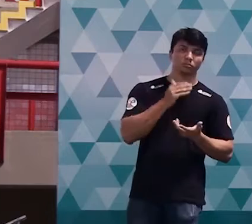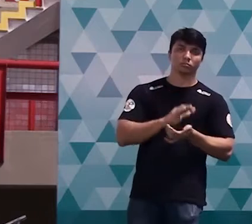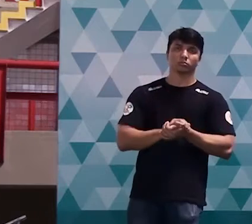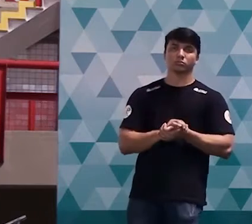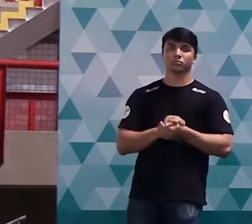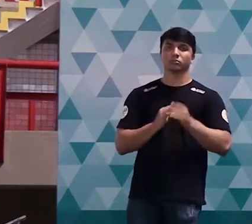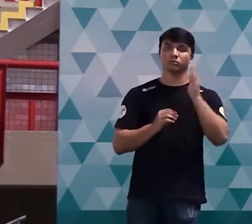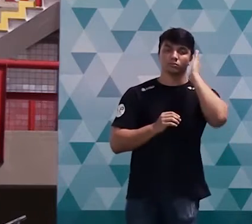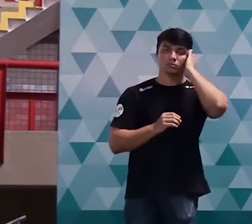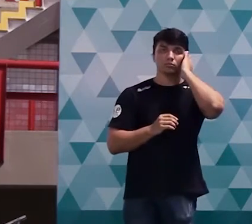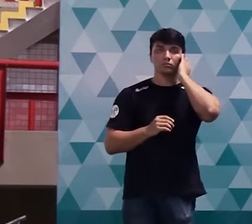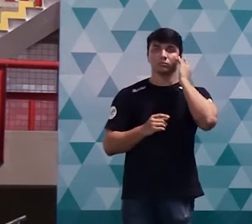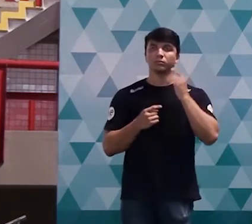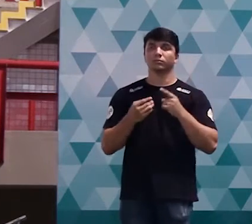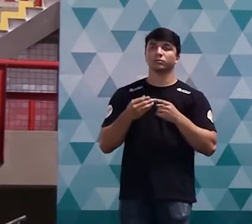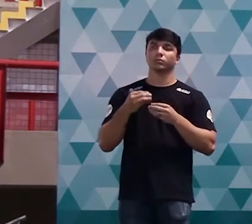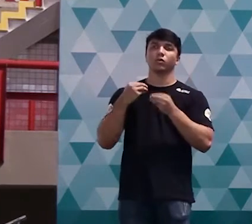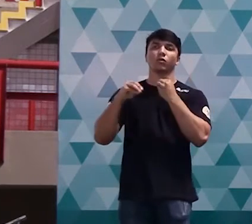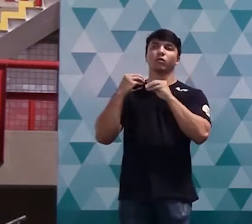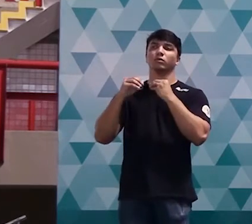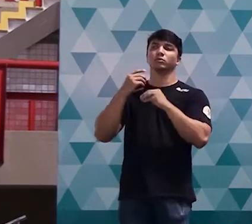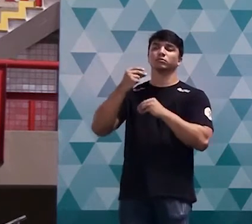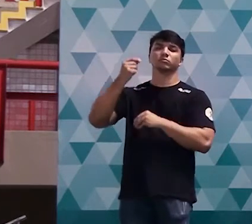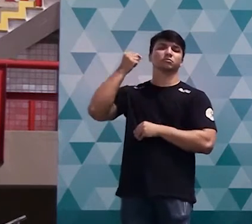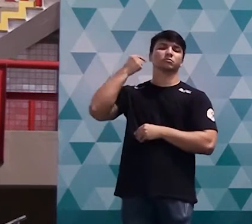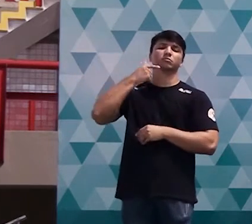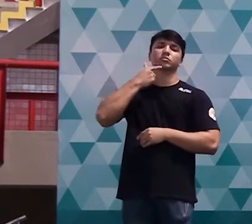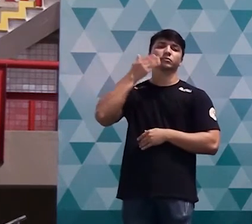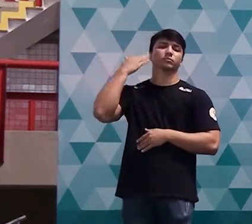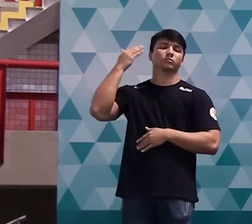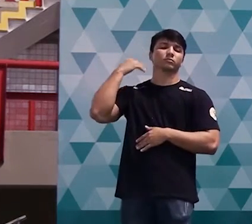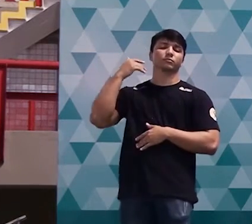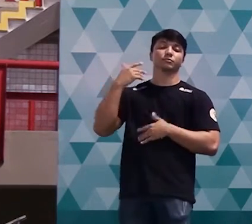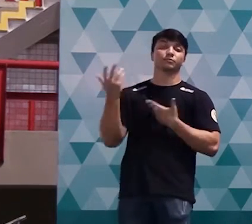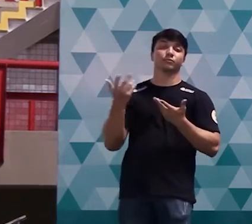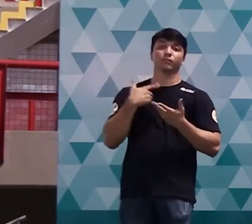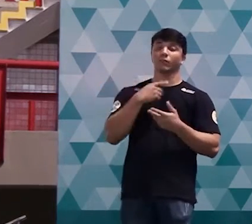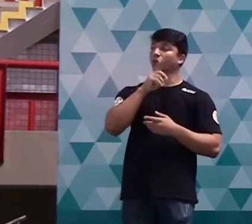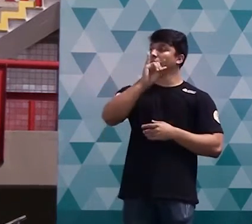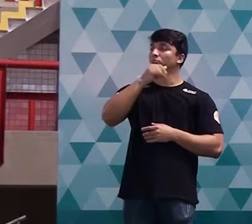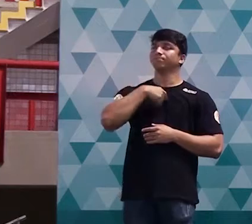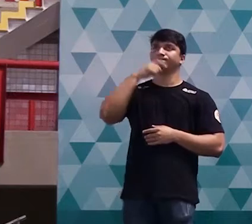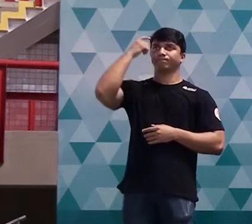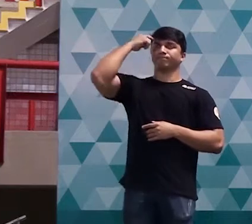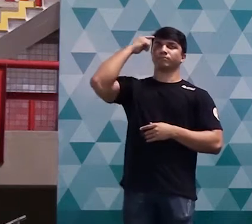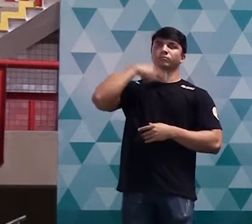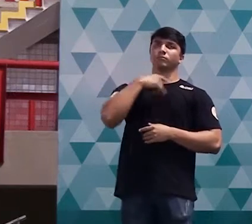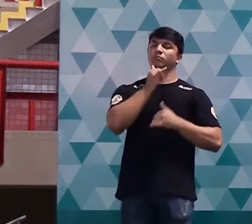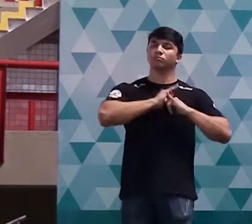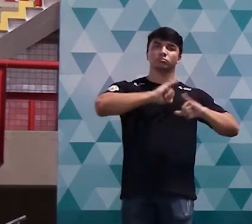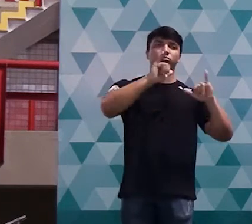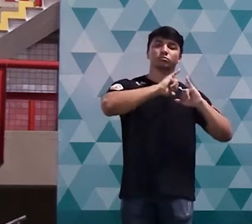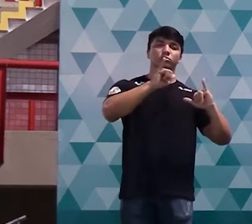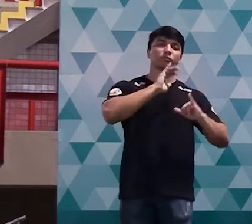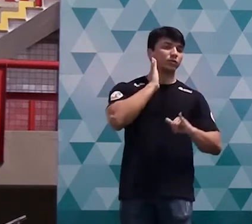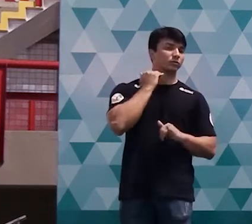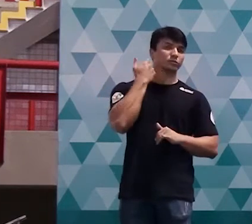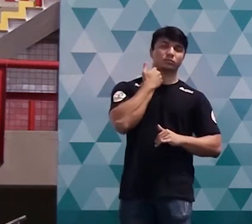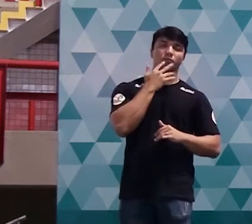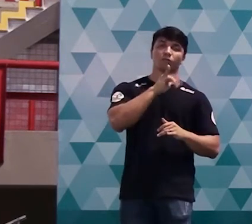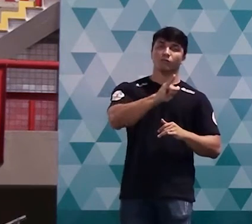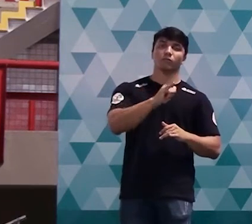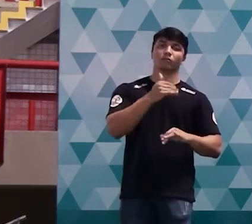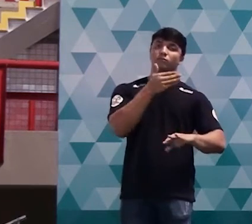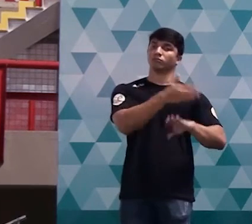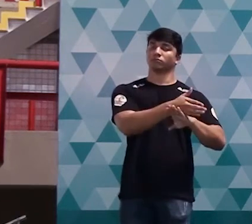faz umas duas novelas que acabou por aí. E aí então, um belo dia ela cria coragem e denuncia o marido, que o